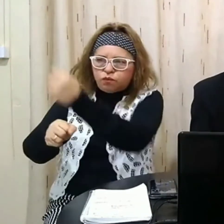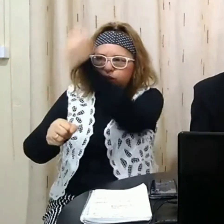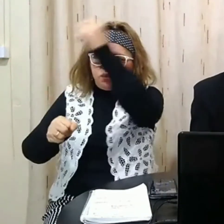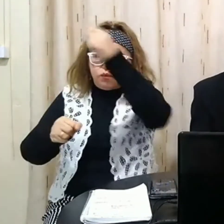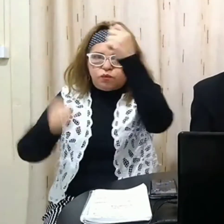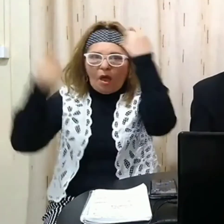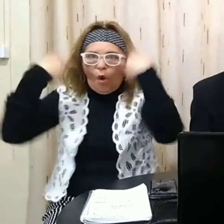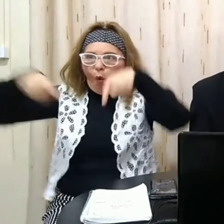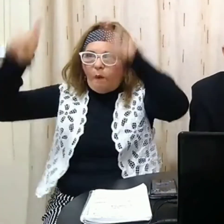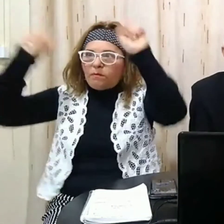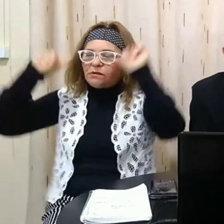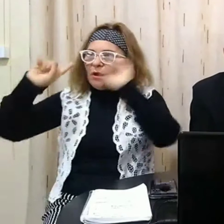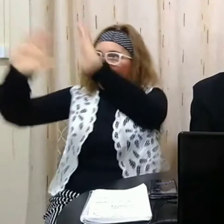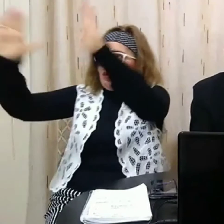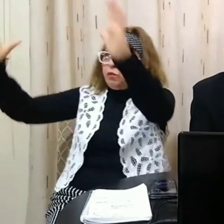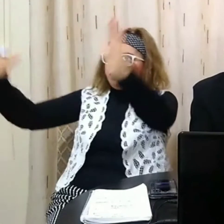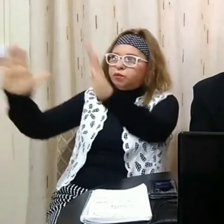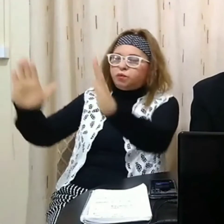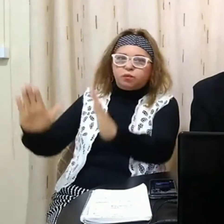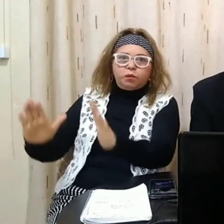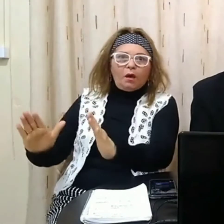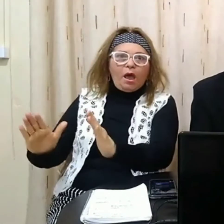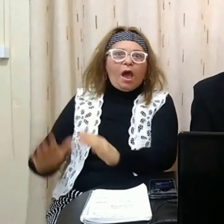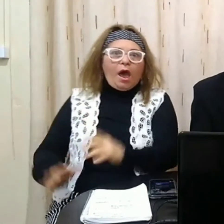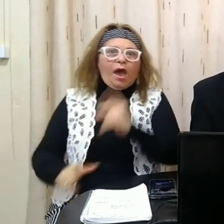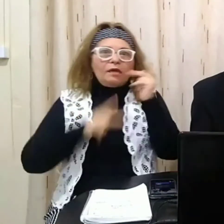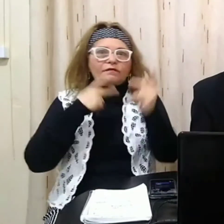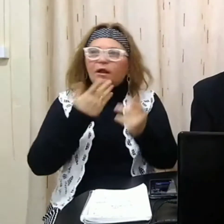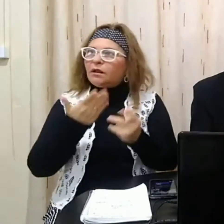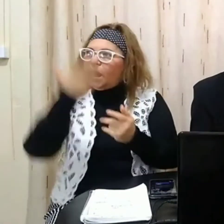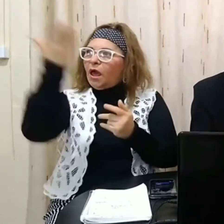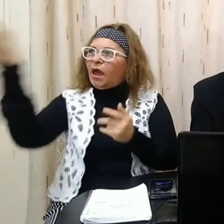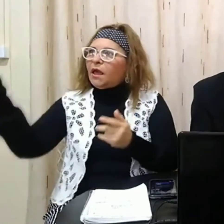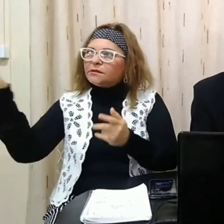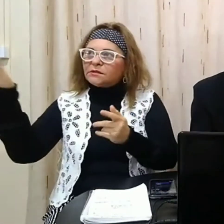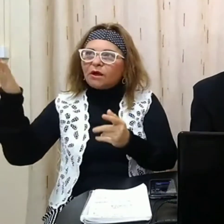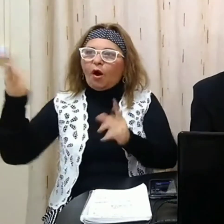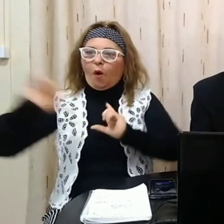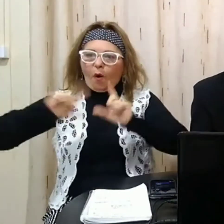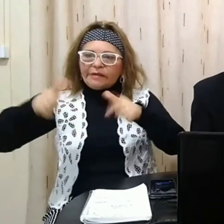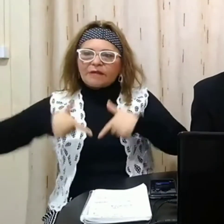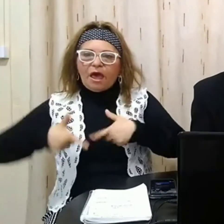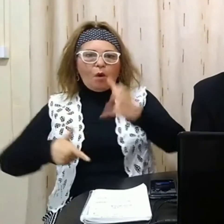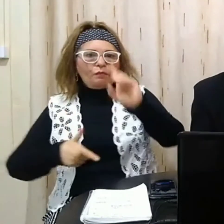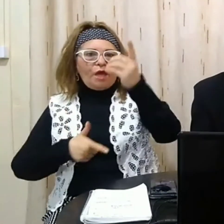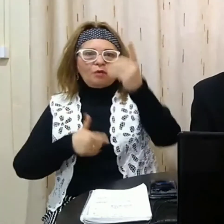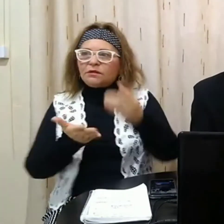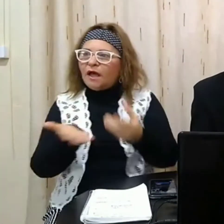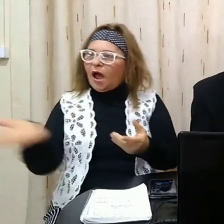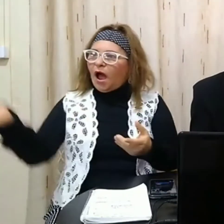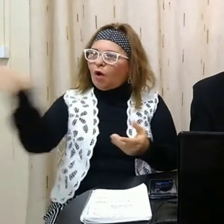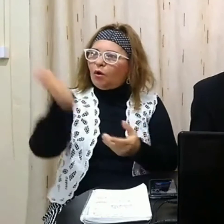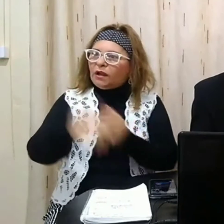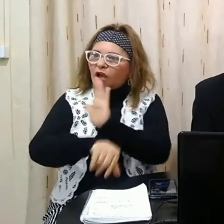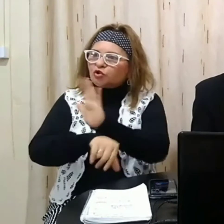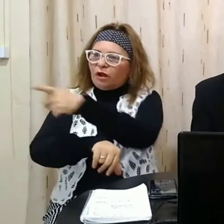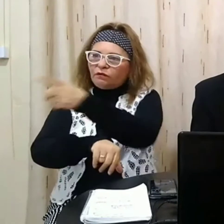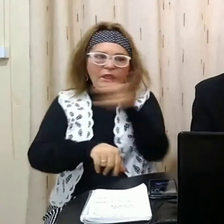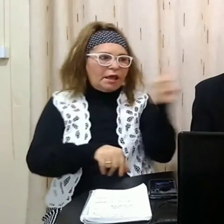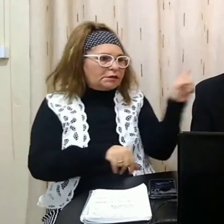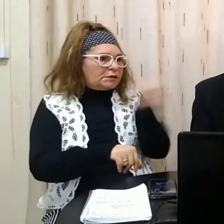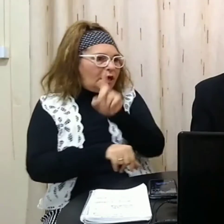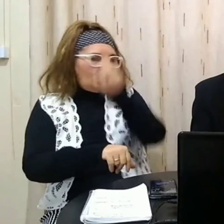fundido. Então disseram: São estes, ó Israel, os teus deuses que te tiraram da terra do